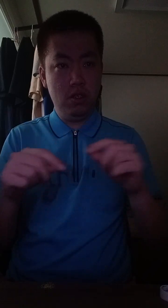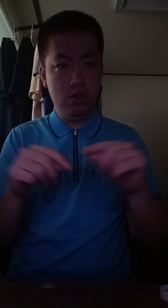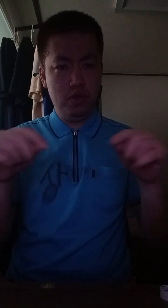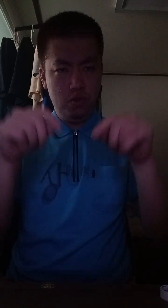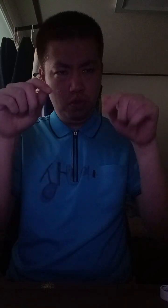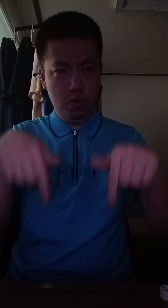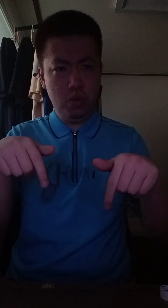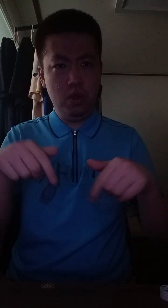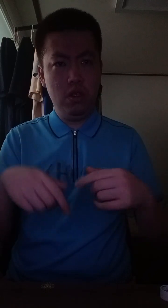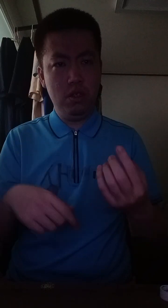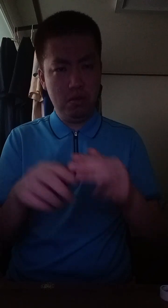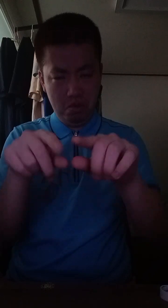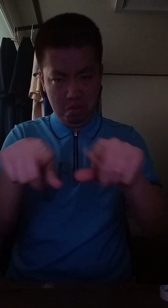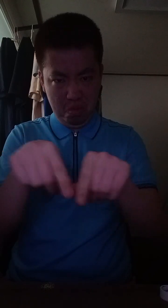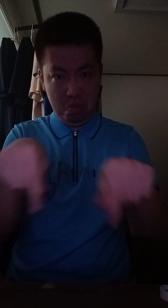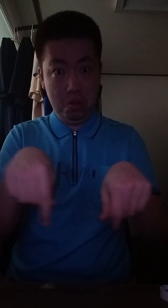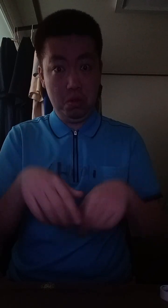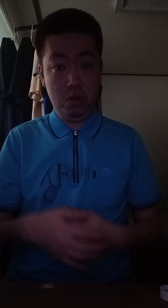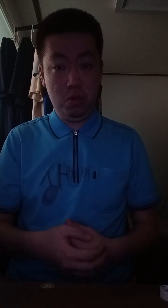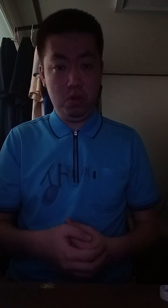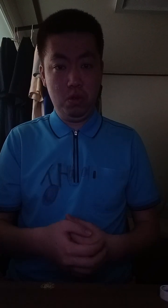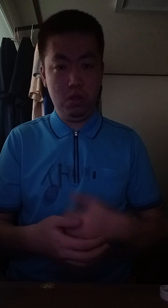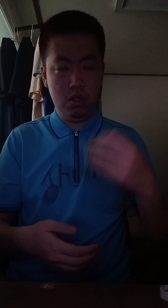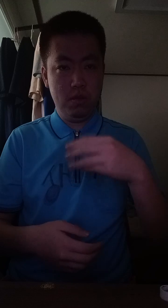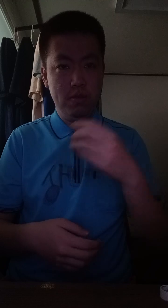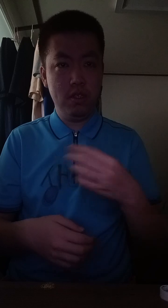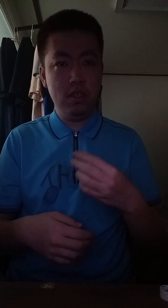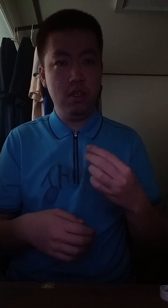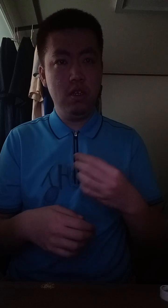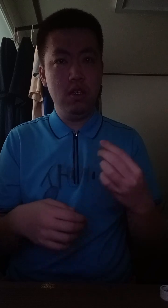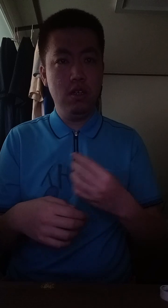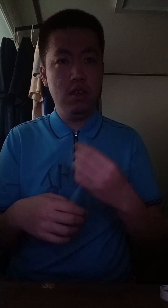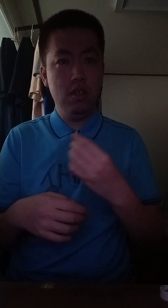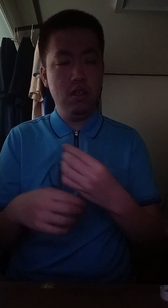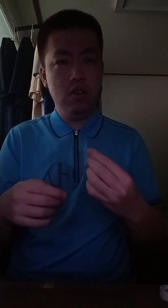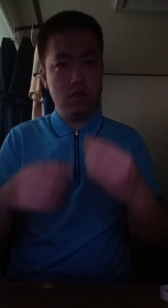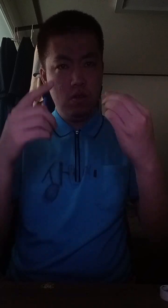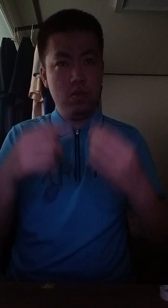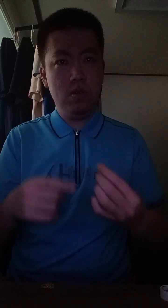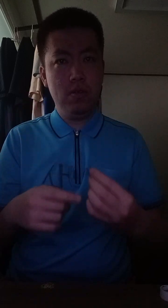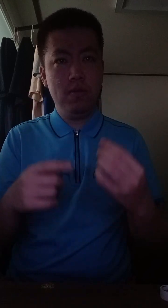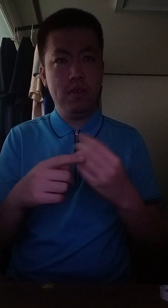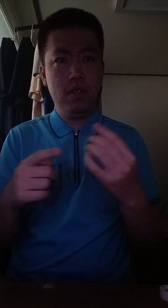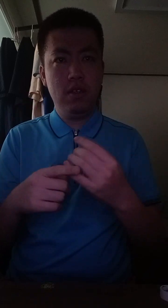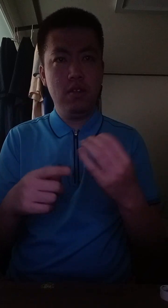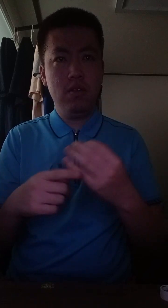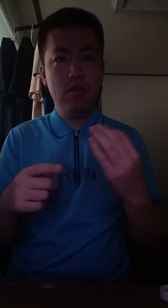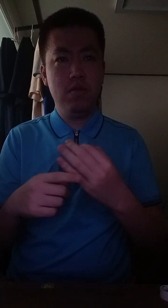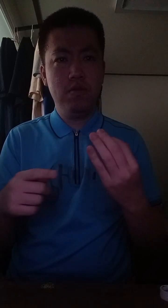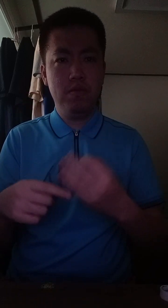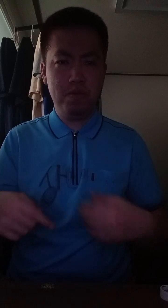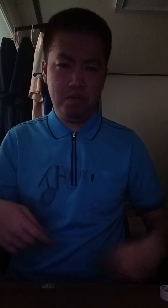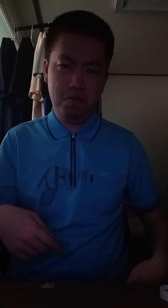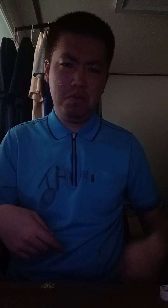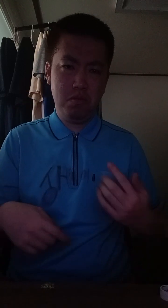빠진 거예요. 그 틈 사이로. 아버지 박 씨는 딸을 신속하게 끌어올렸고 박양은 다행히 다리에 멍만 들었을 뿐 큰